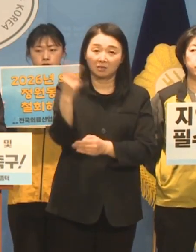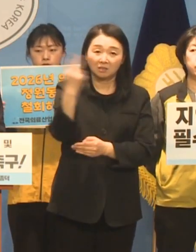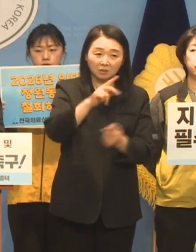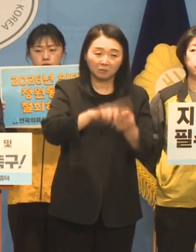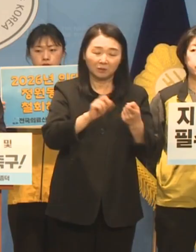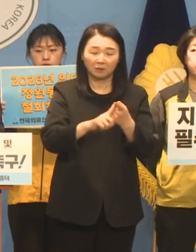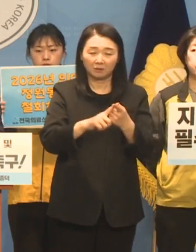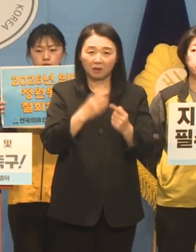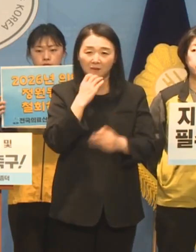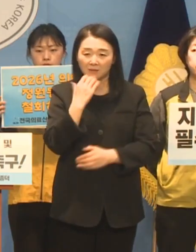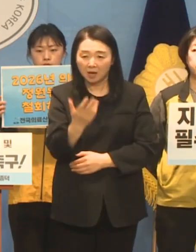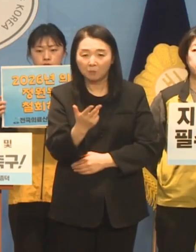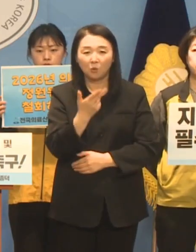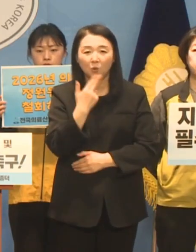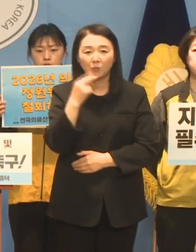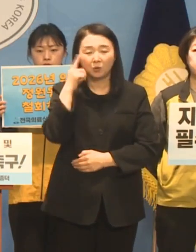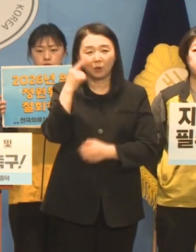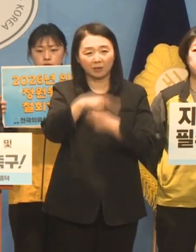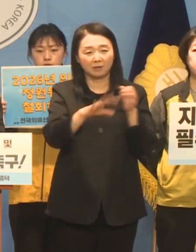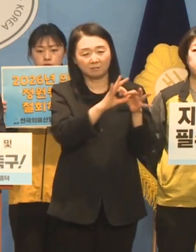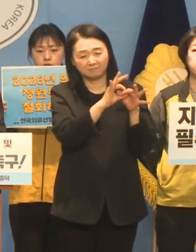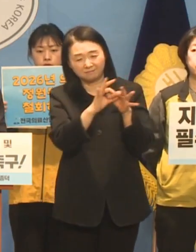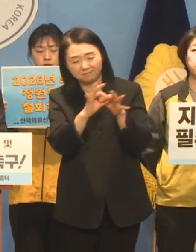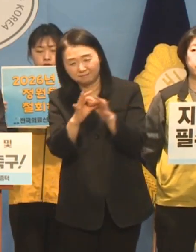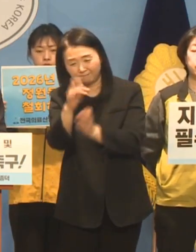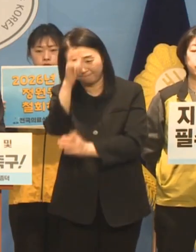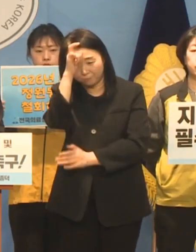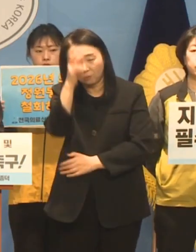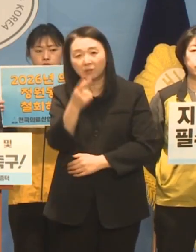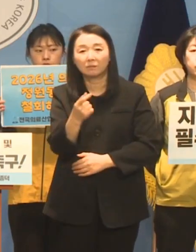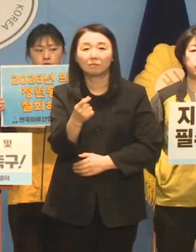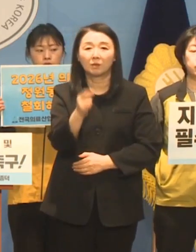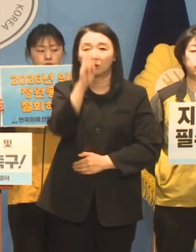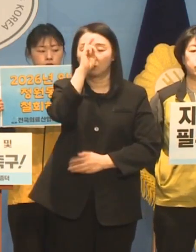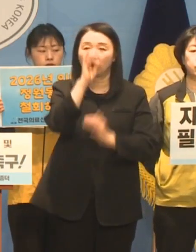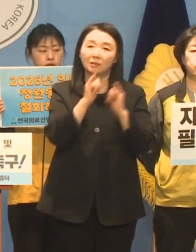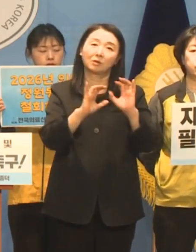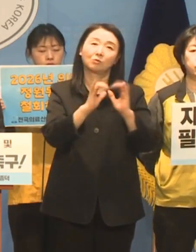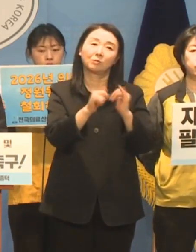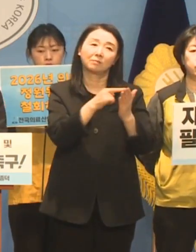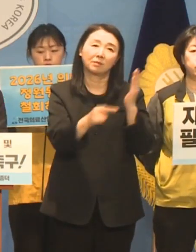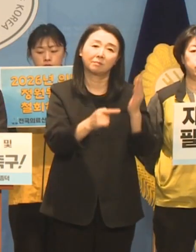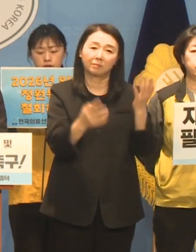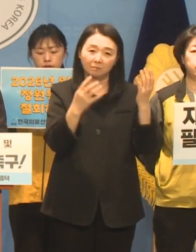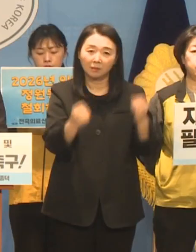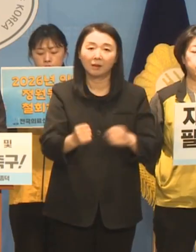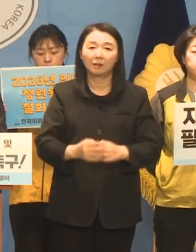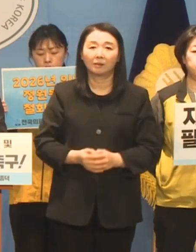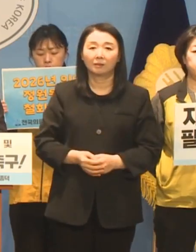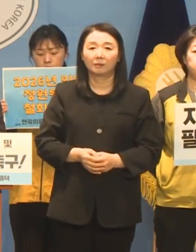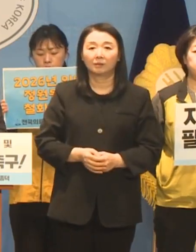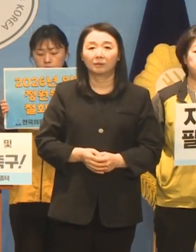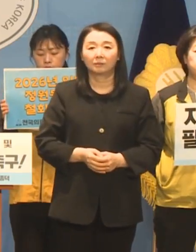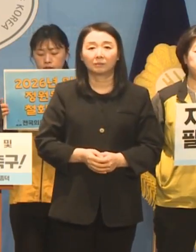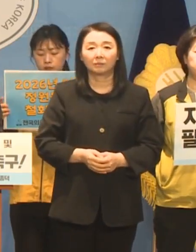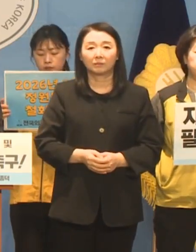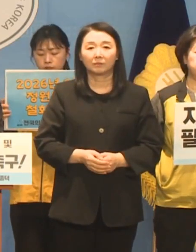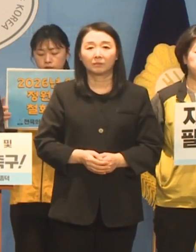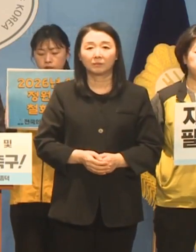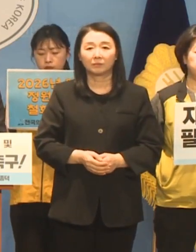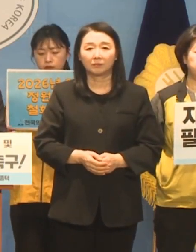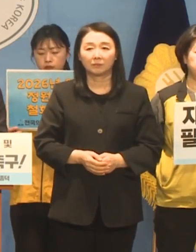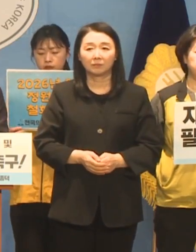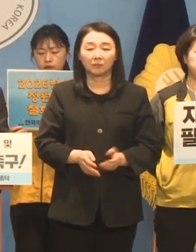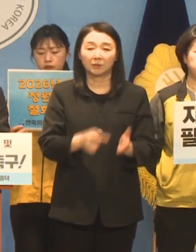양보도 없이 지난 1년을 이어오면서 그동안 수없이 많은 환자와 국민들이 피해를 봤습니다. 그런데